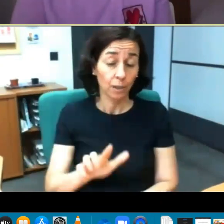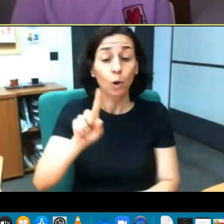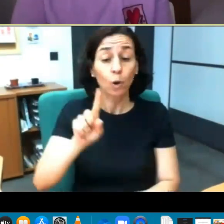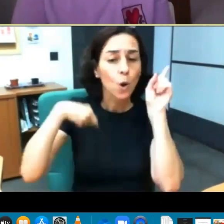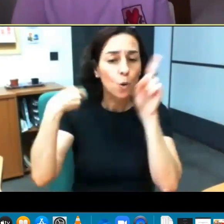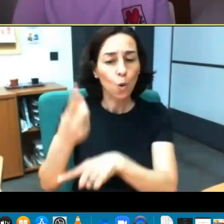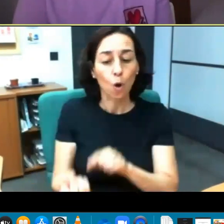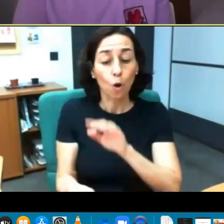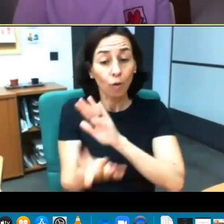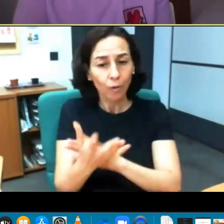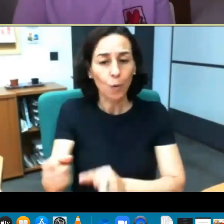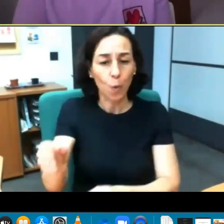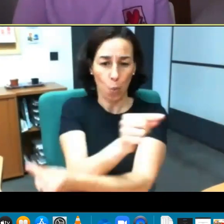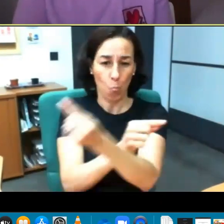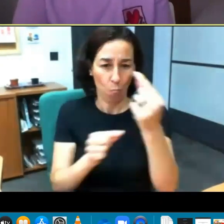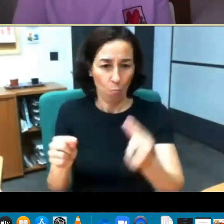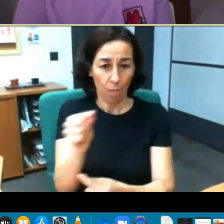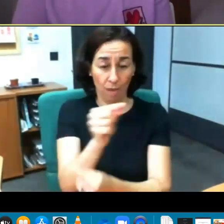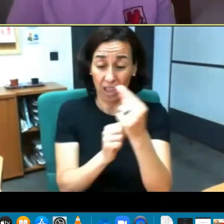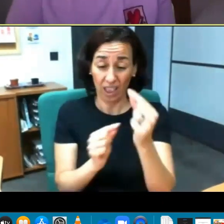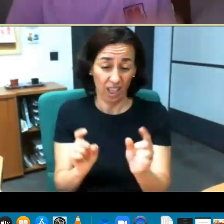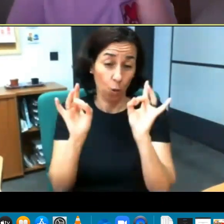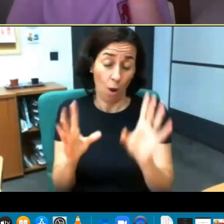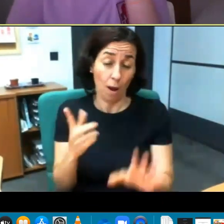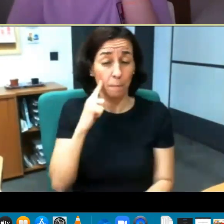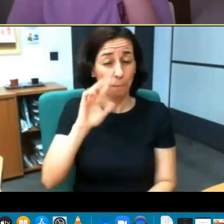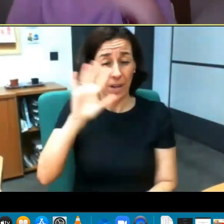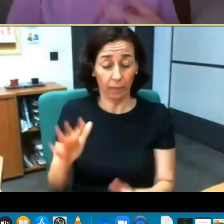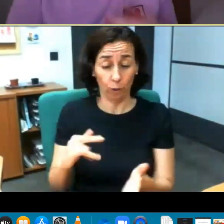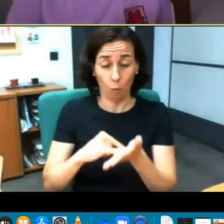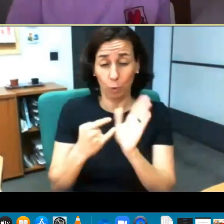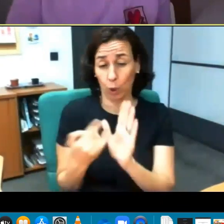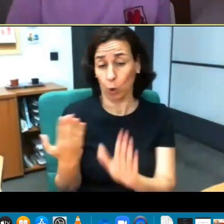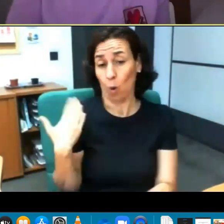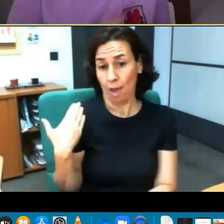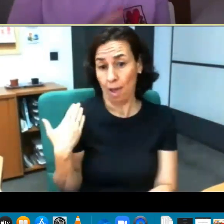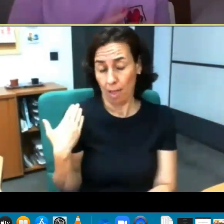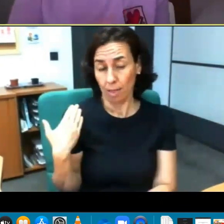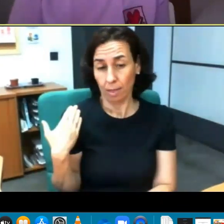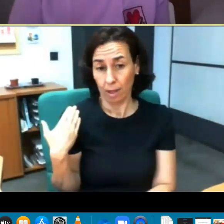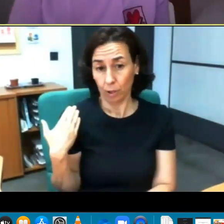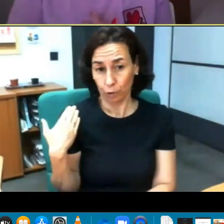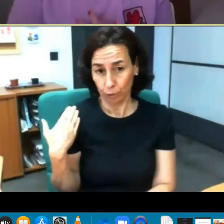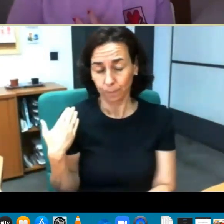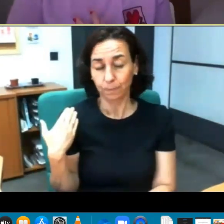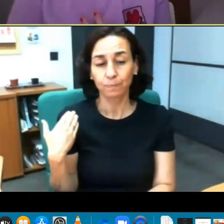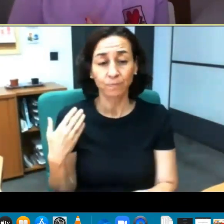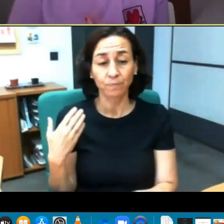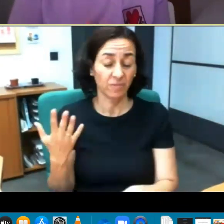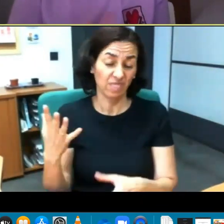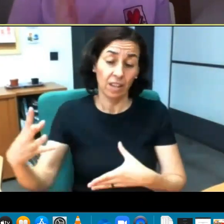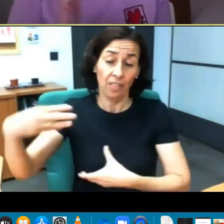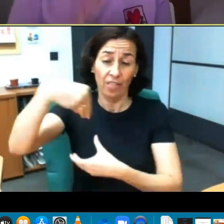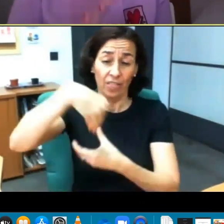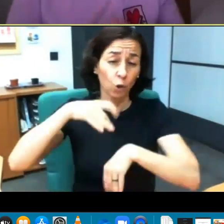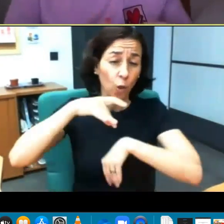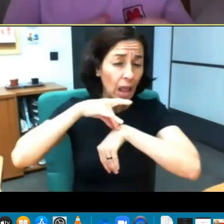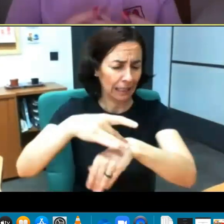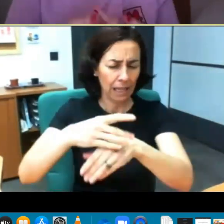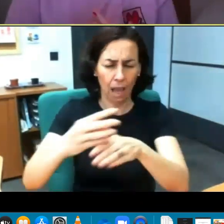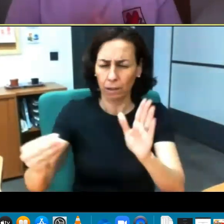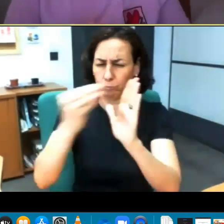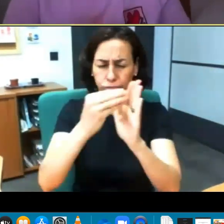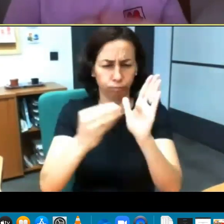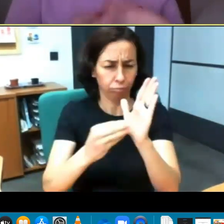al igual que en el proyecto anterior, se presentan en toda la guía didáctica todas las actividades, se dan también